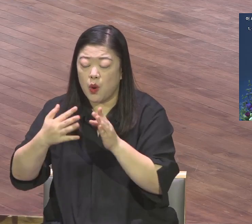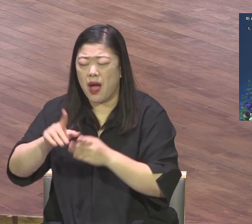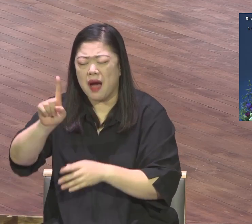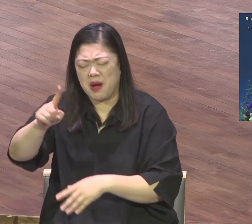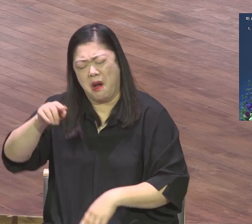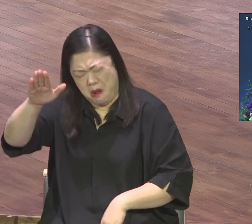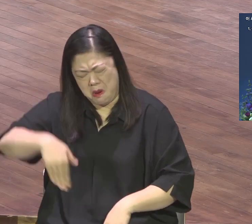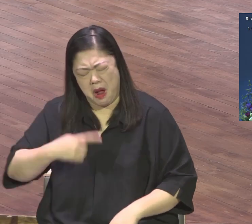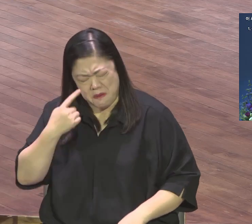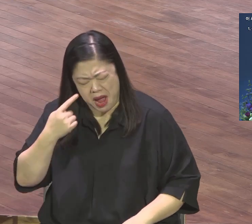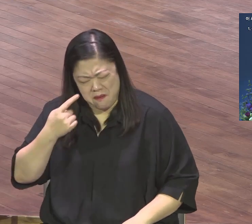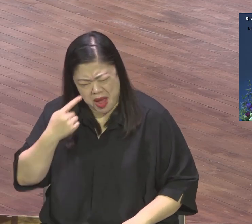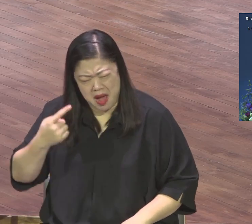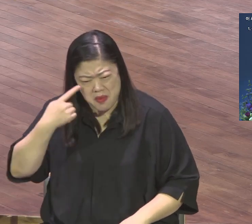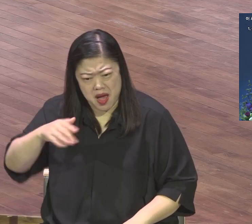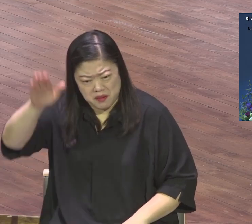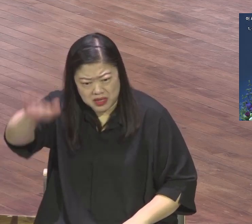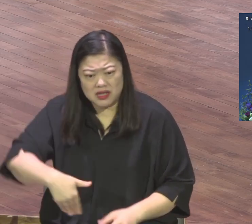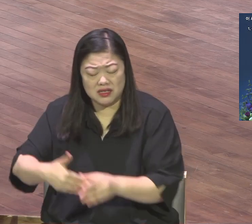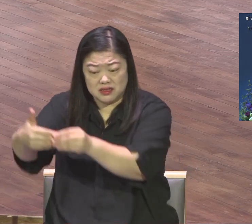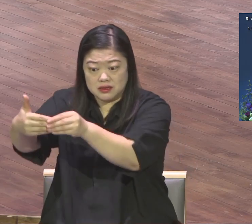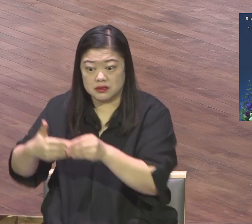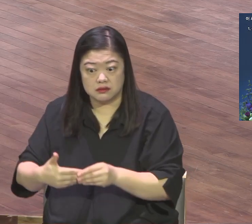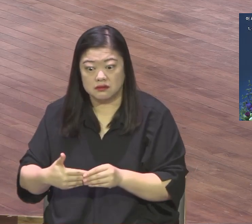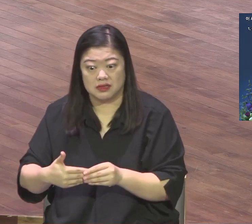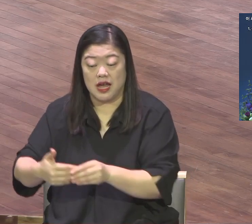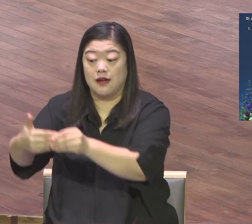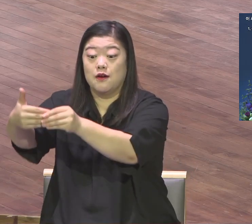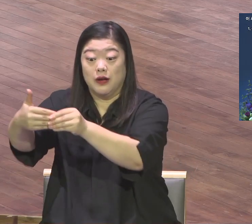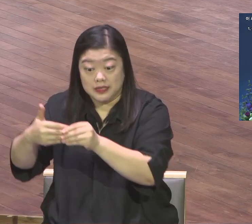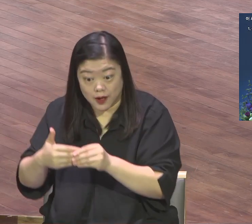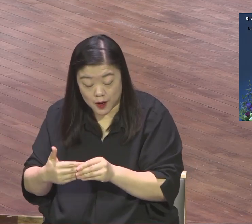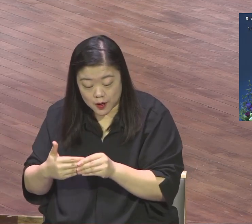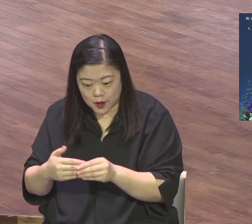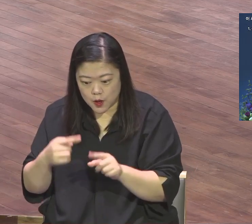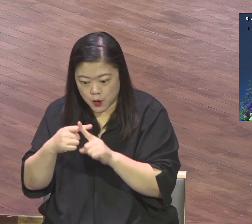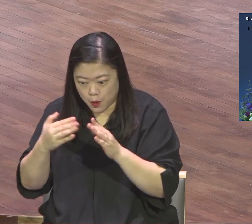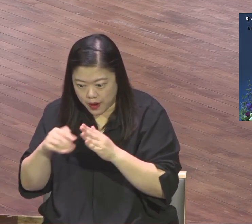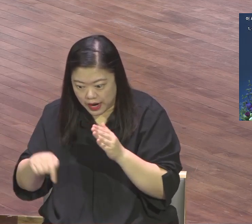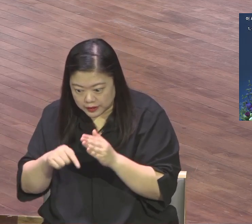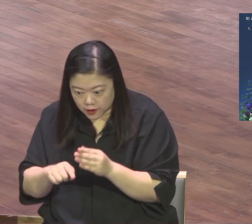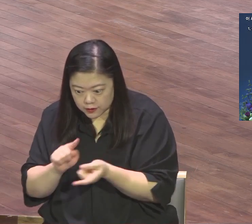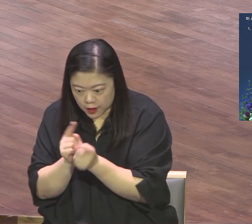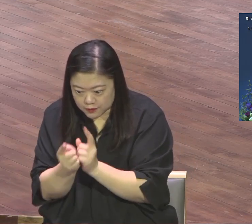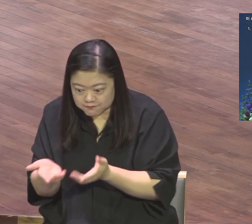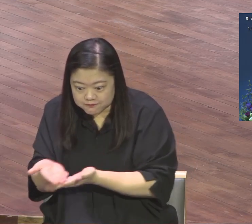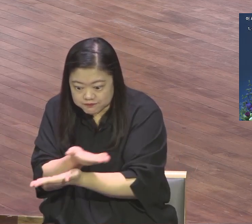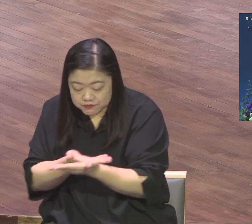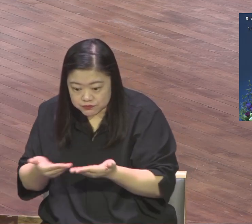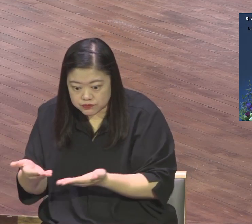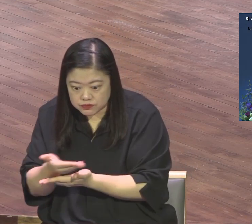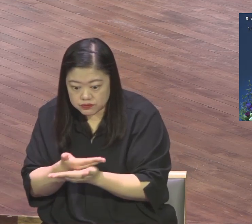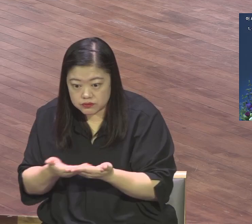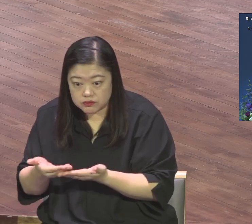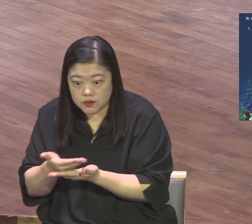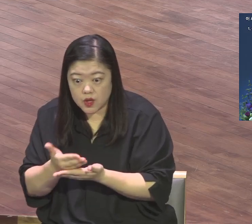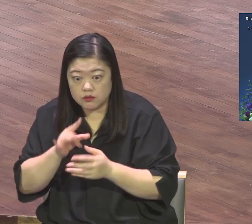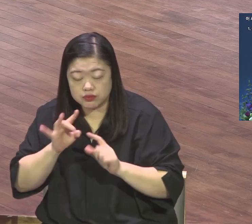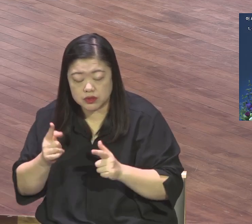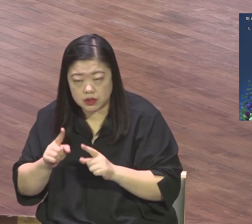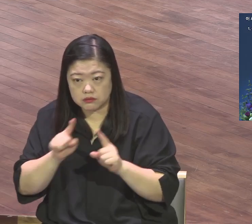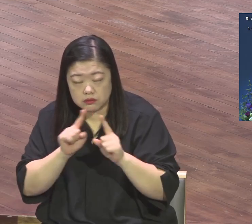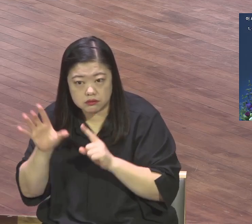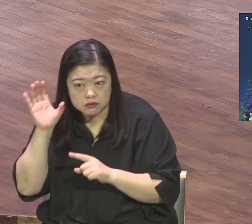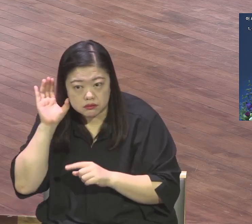스스로 저로 다 잘하게 돼 있어요. 말씀 통 잡고 말씀의 맛을 알고 말씀이 귀에 들어와서 그 말씀이